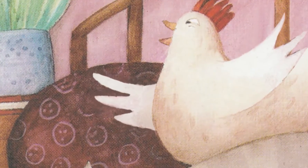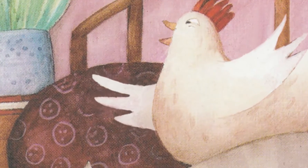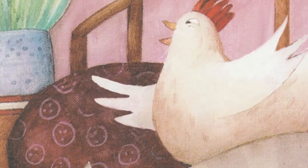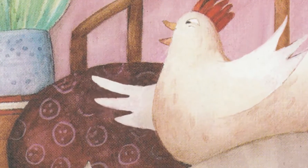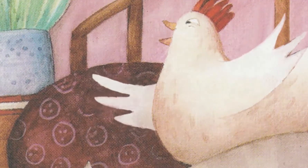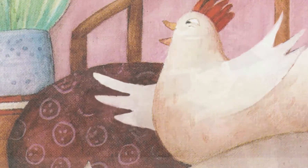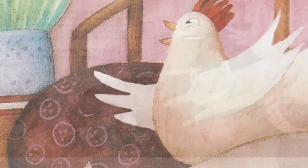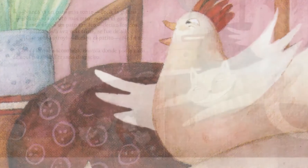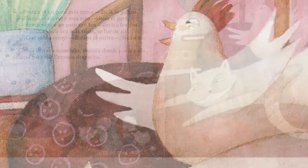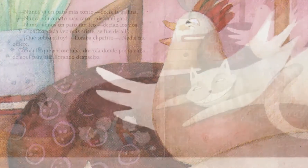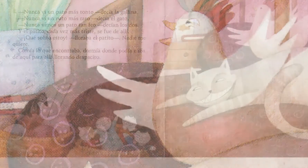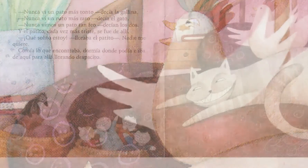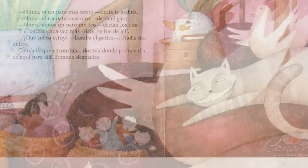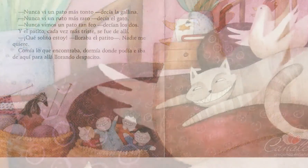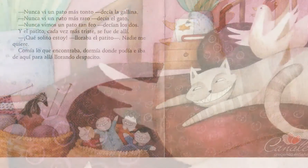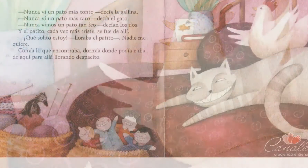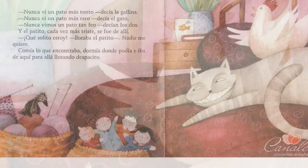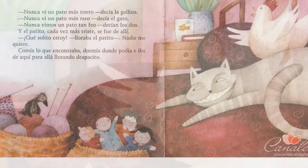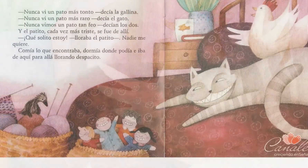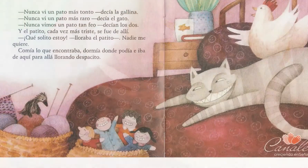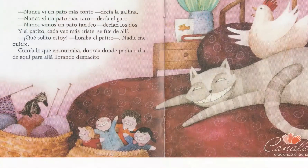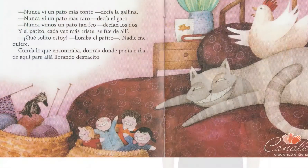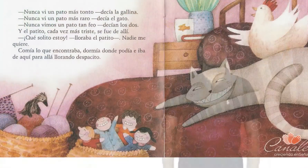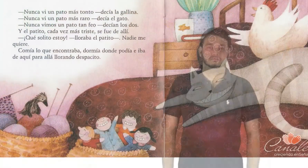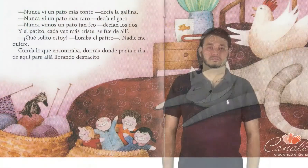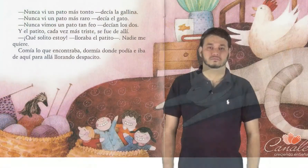no no no